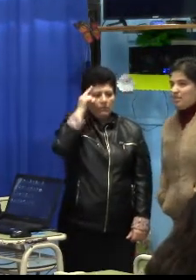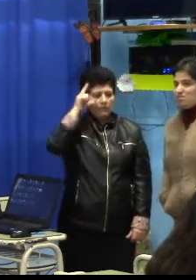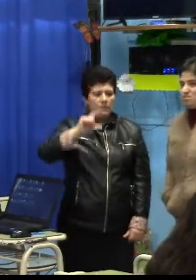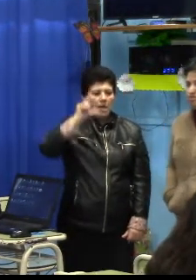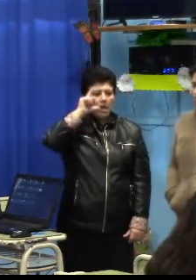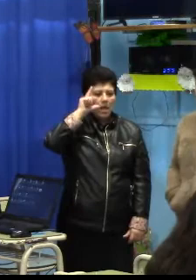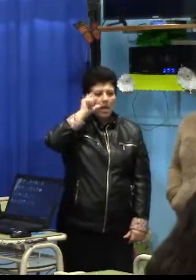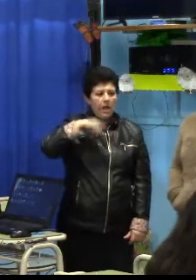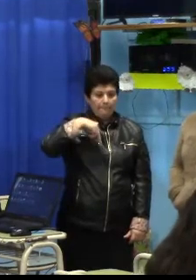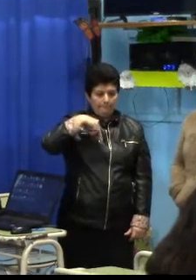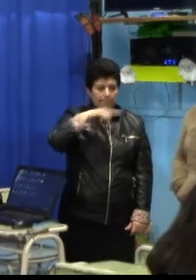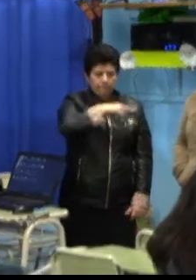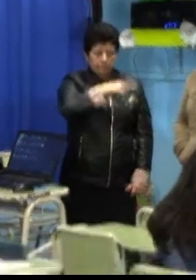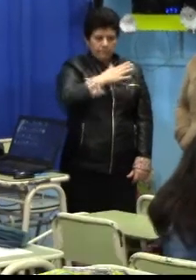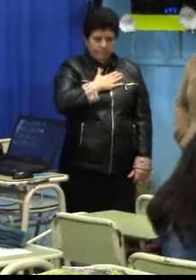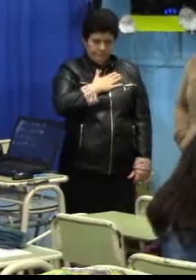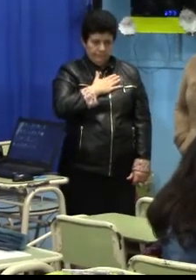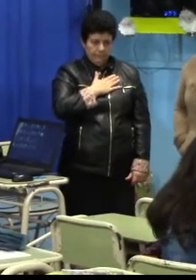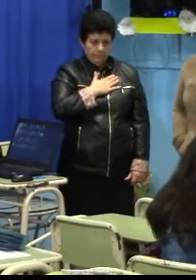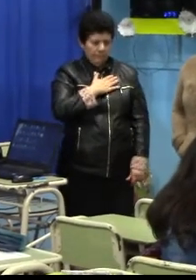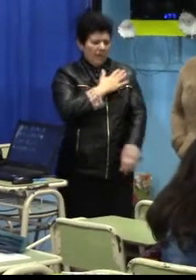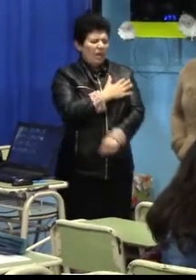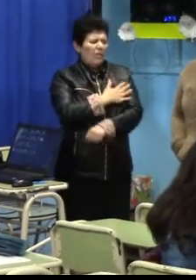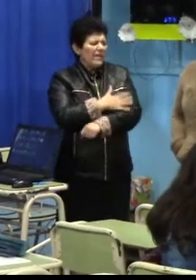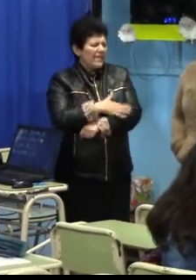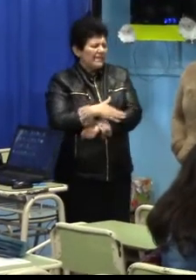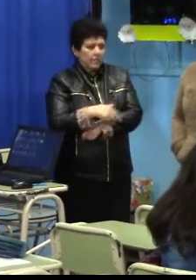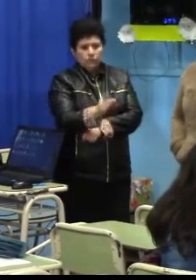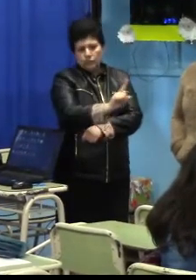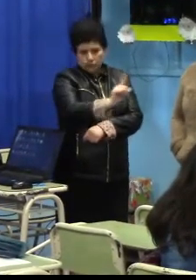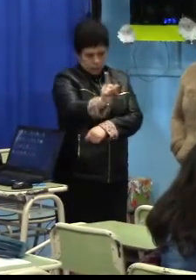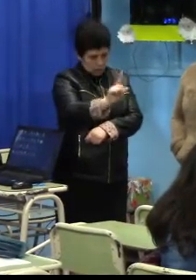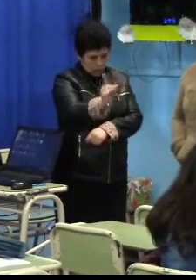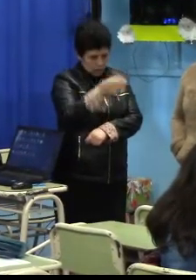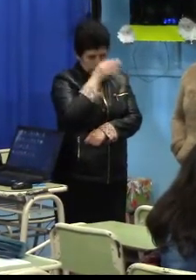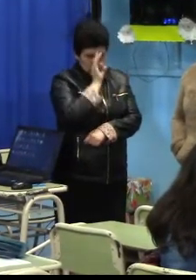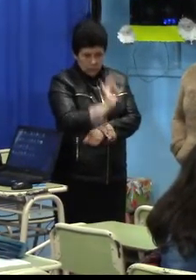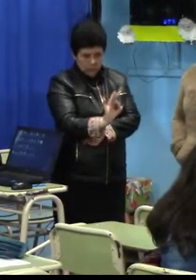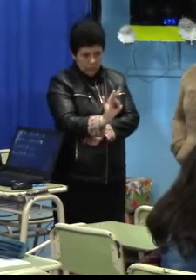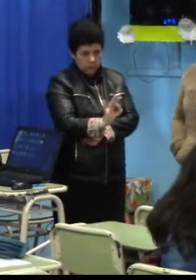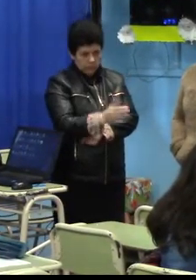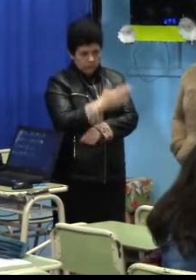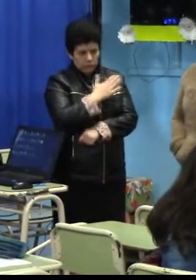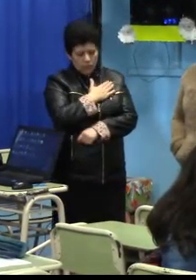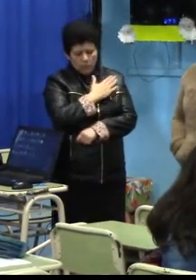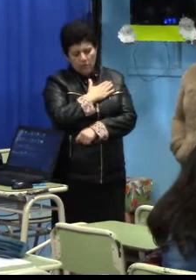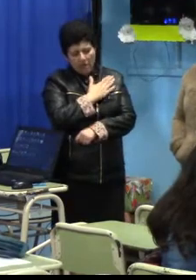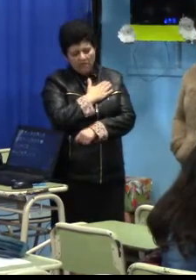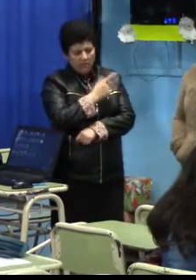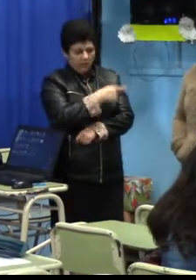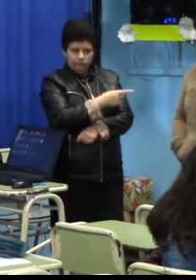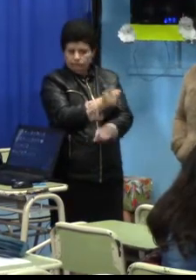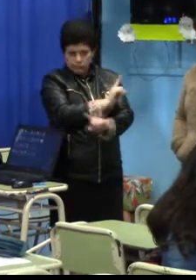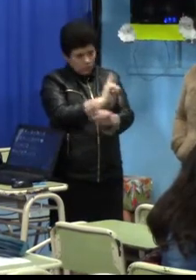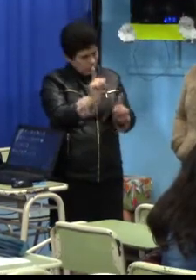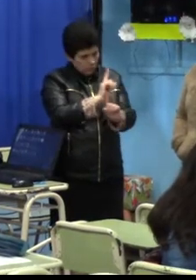Entonces eso hace que las personas a mí me hagan sentir